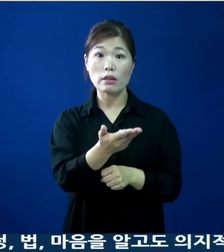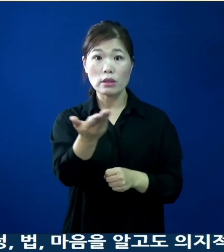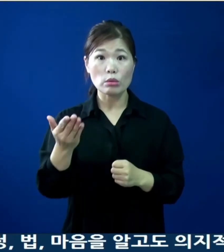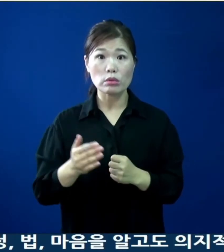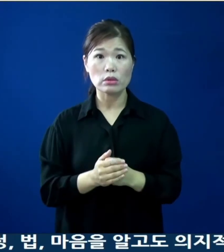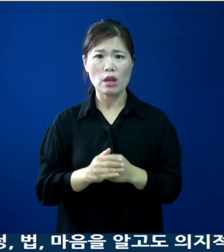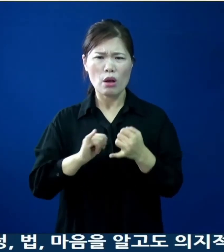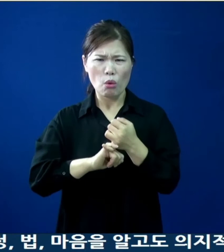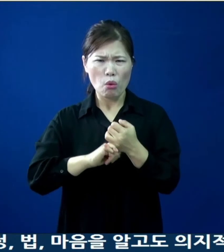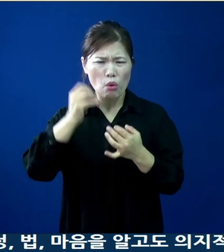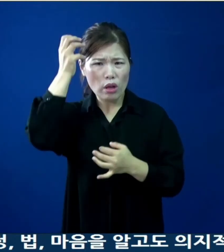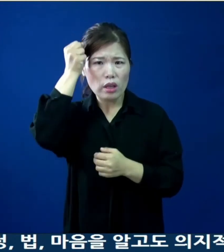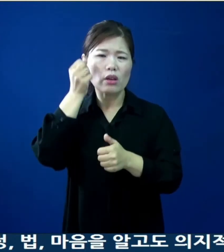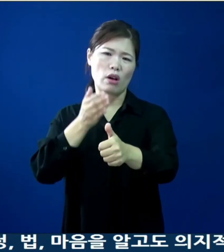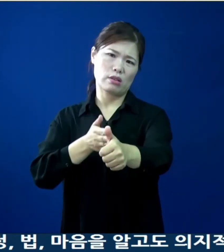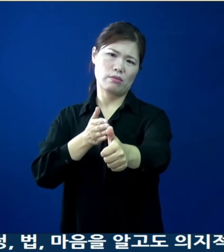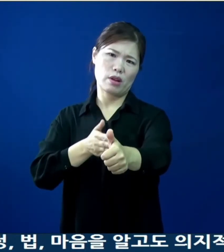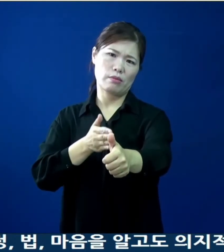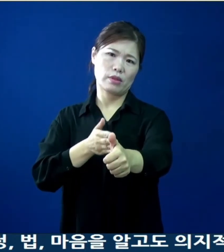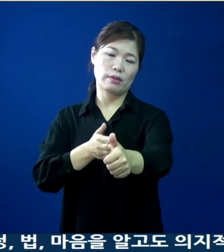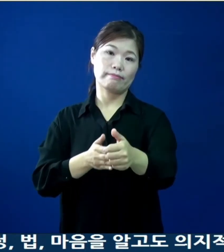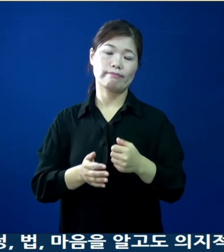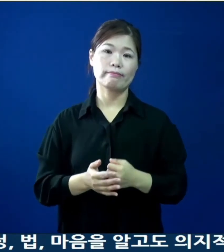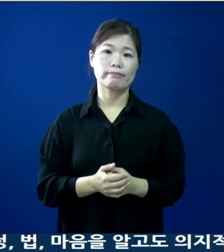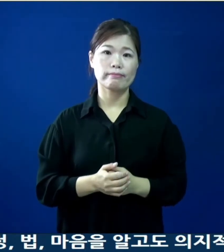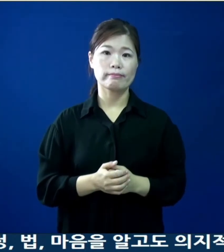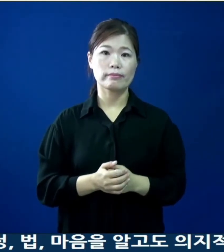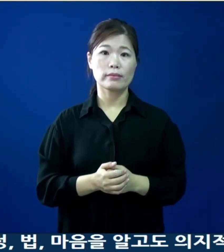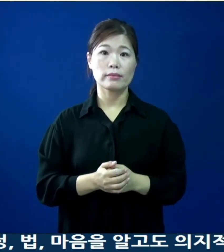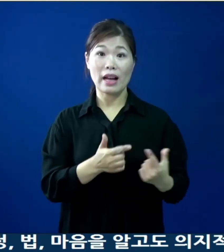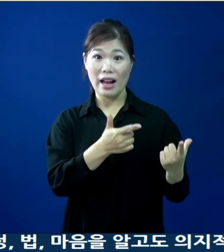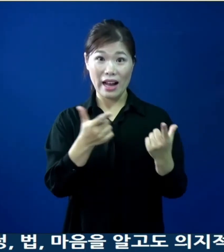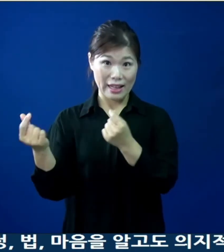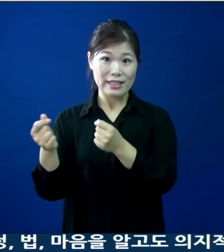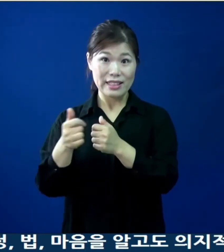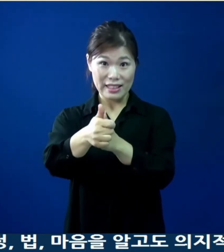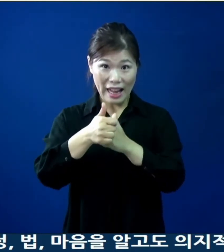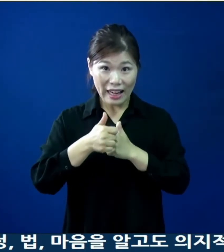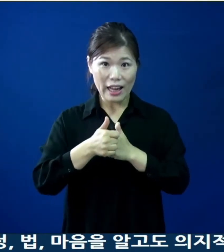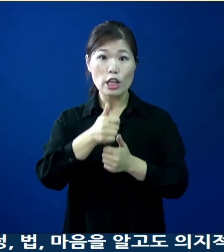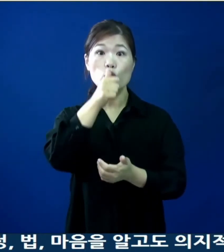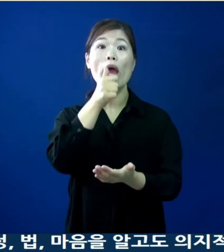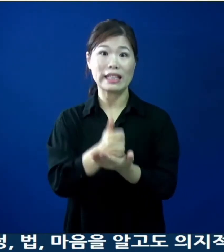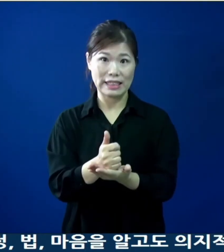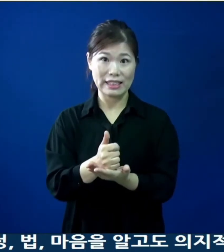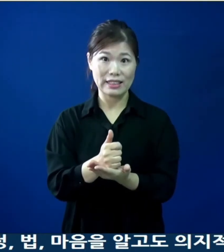꼭 기억하시기를 주 안에서 소망합니다. 한번 따라해 주시겠어요? 죄는